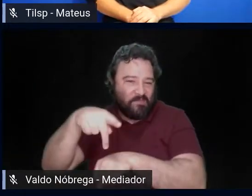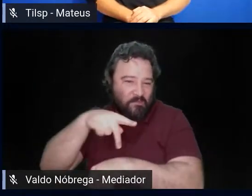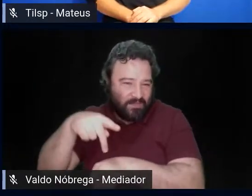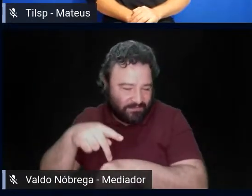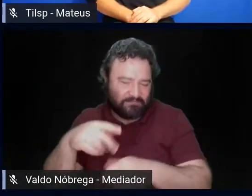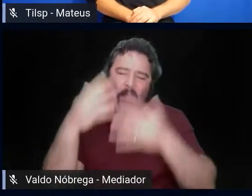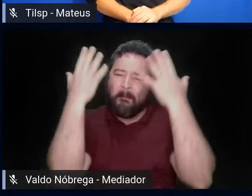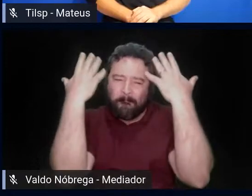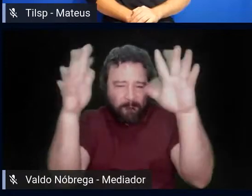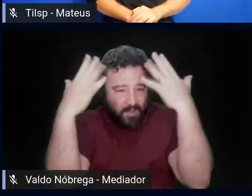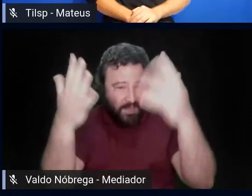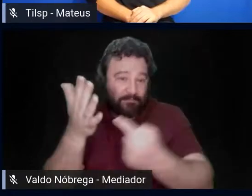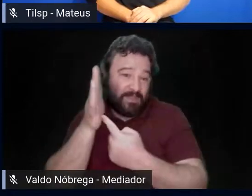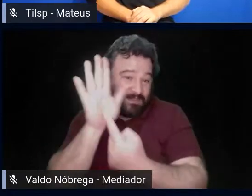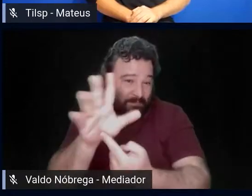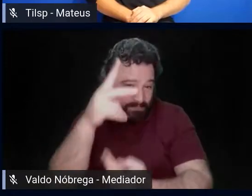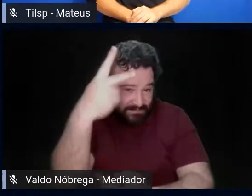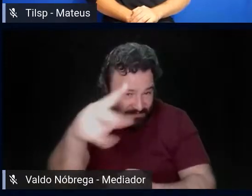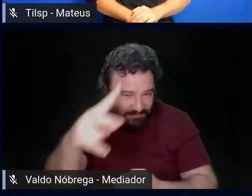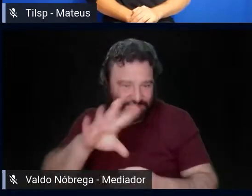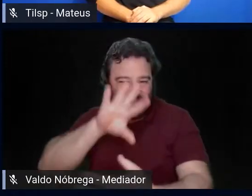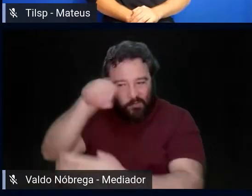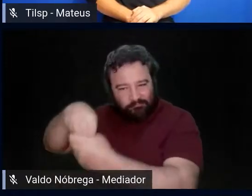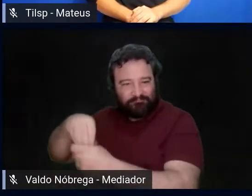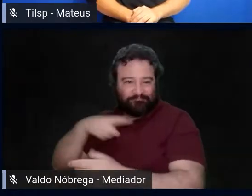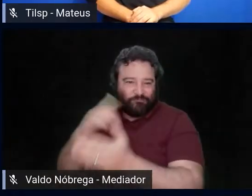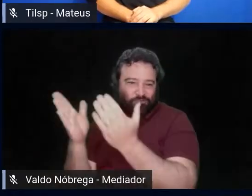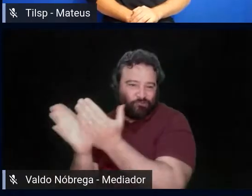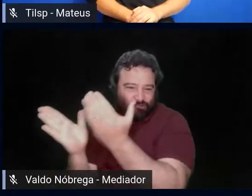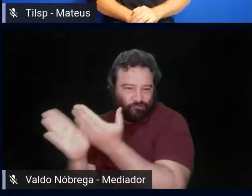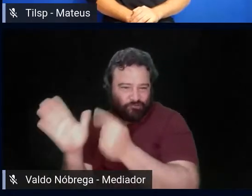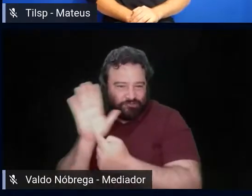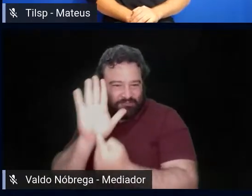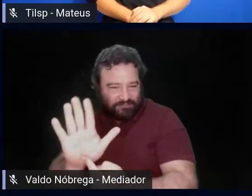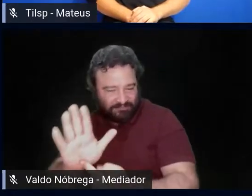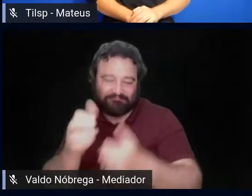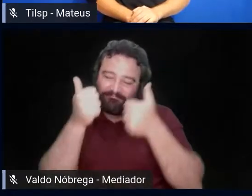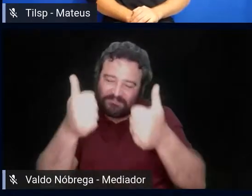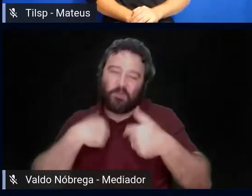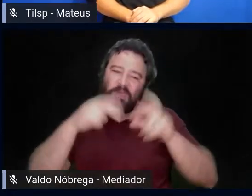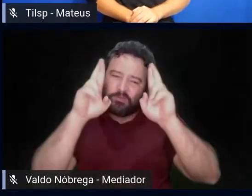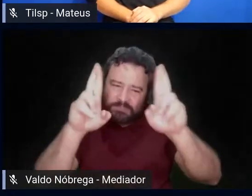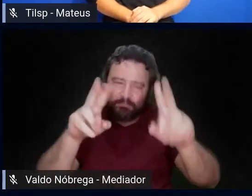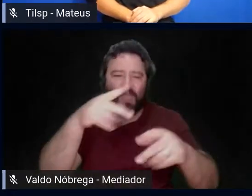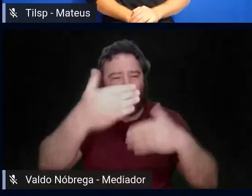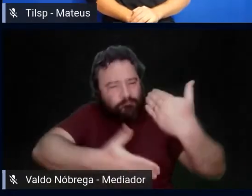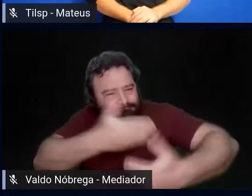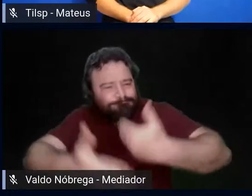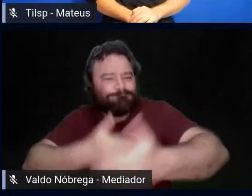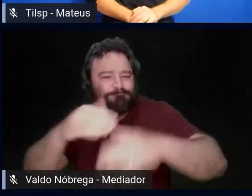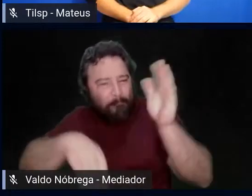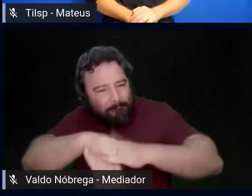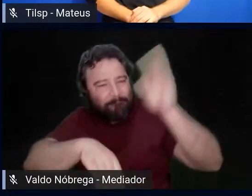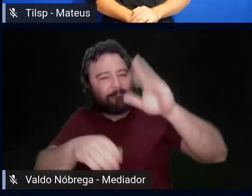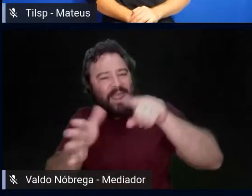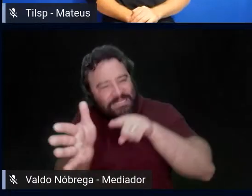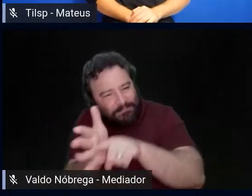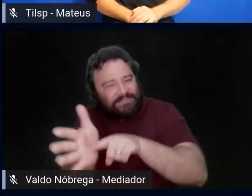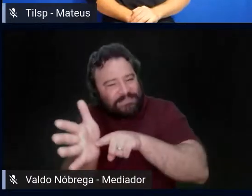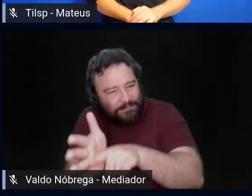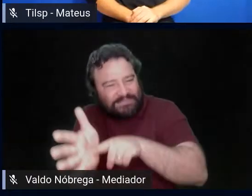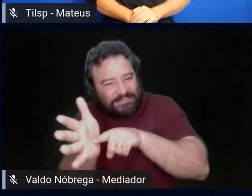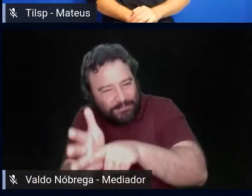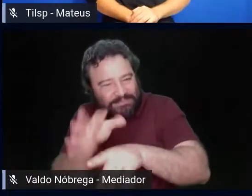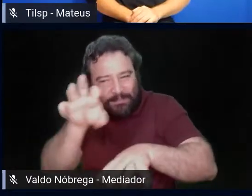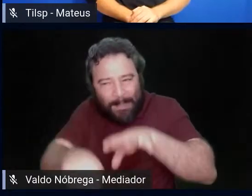mas da mesma forma unidos aqui em nosso país. Muito obrigada por sua apresentação, está no livro também. Eu torço para que